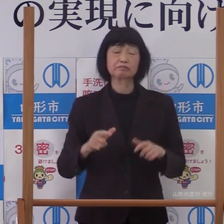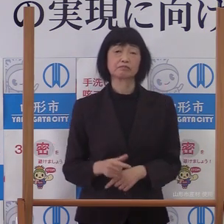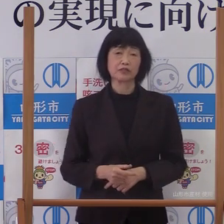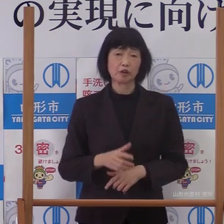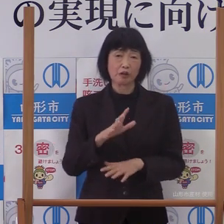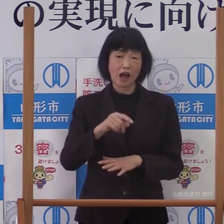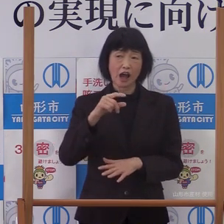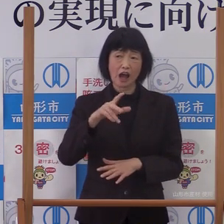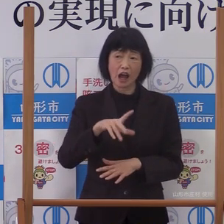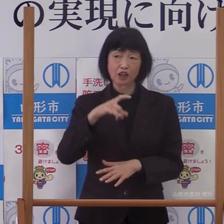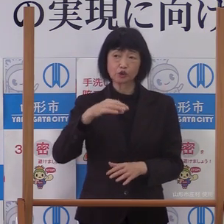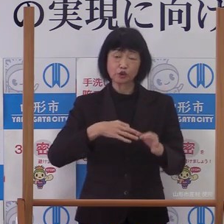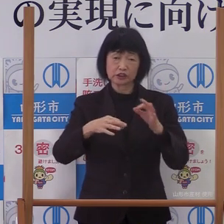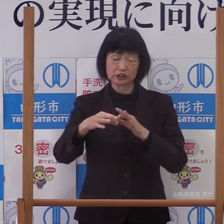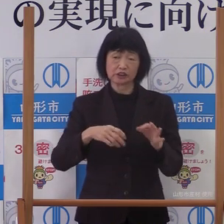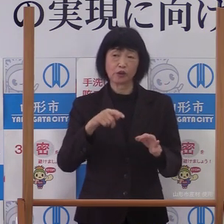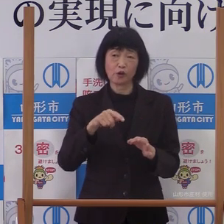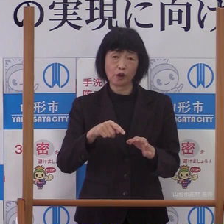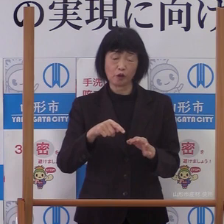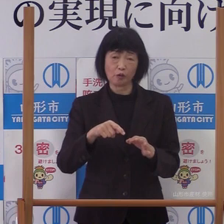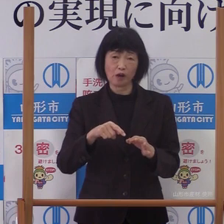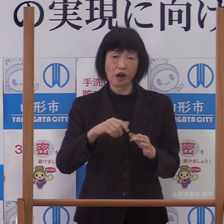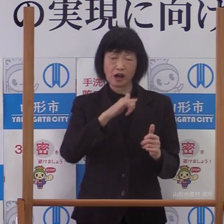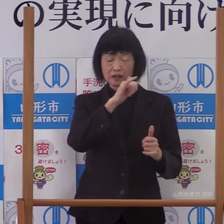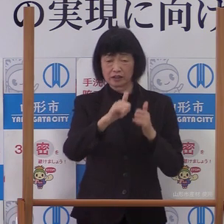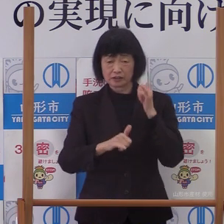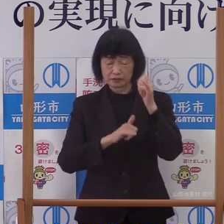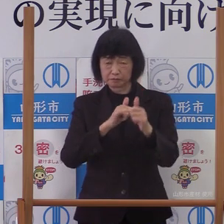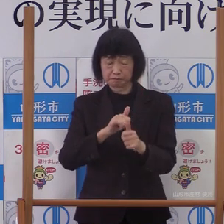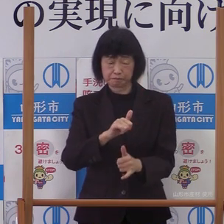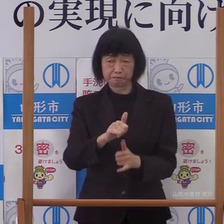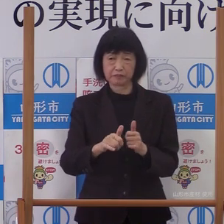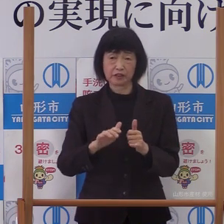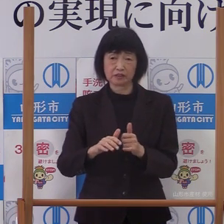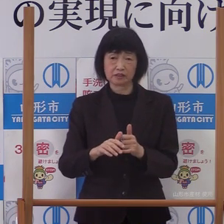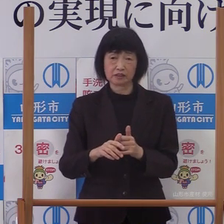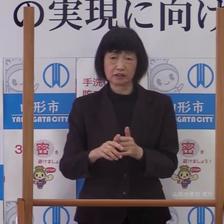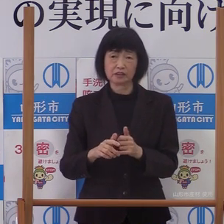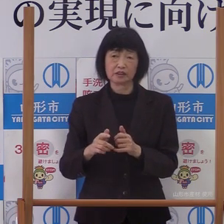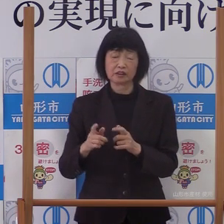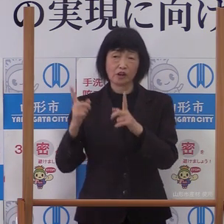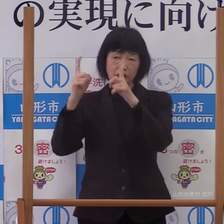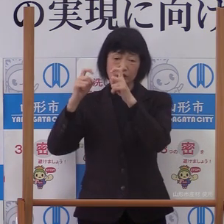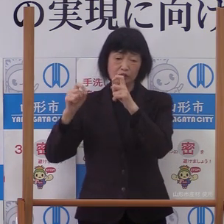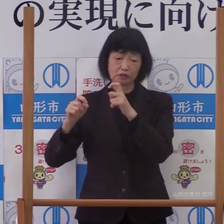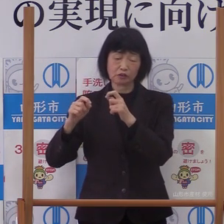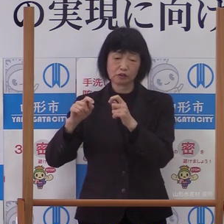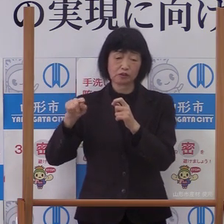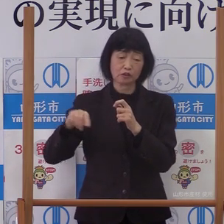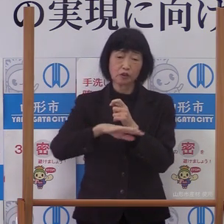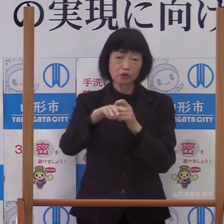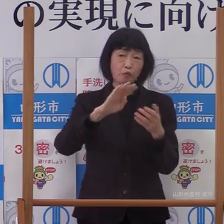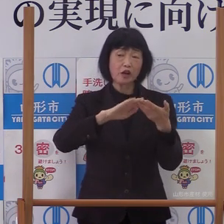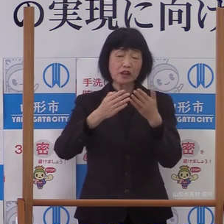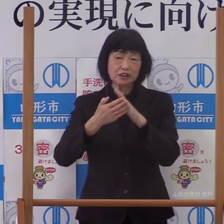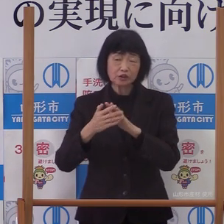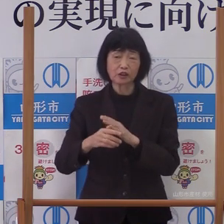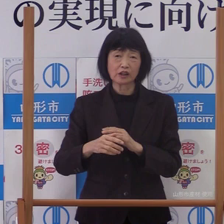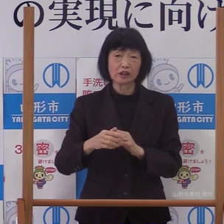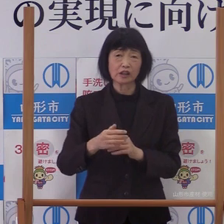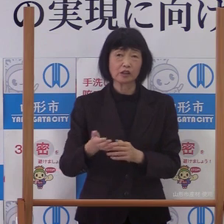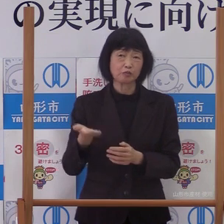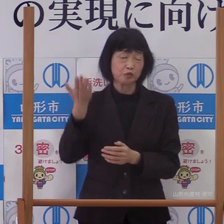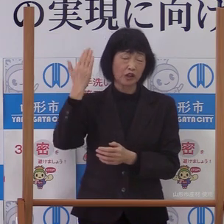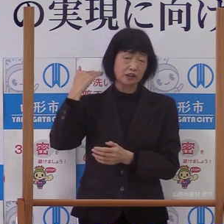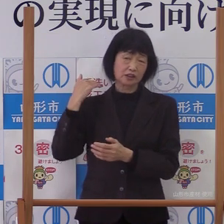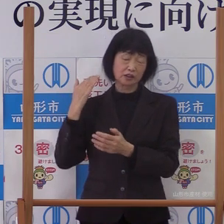ね、本当にこの歴史の古い、城下町山形の中でですね、長年にわたり